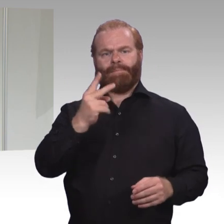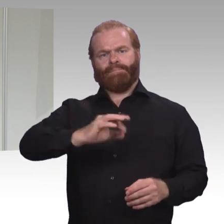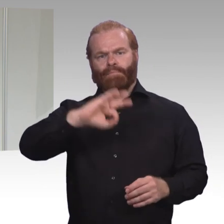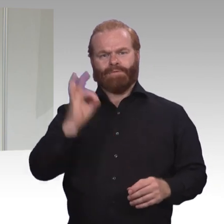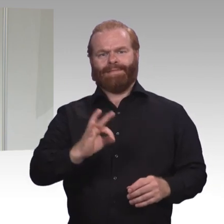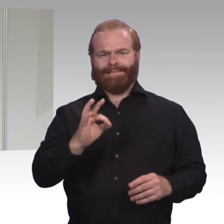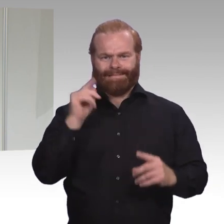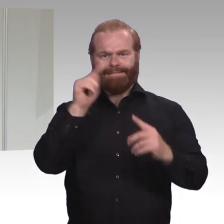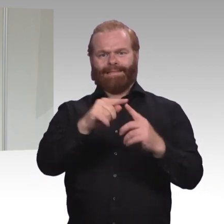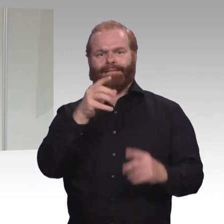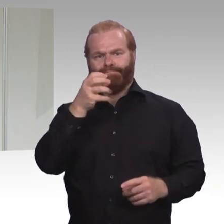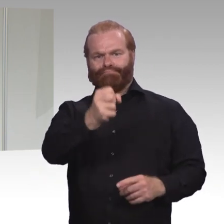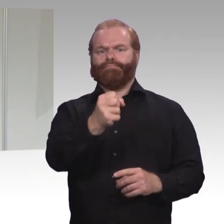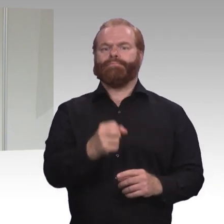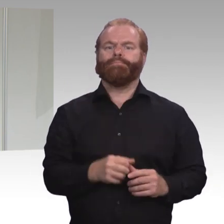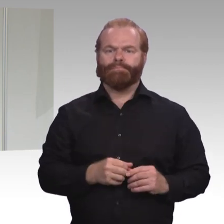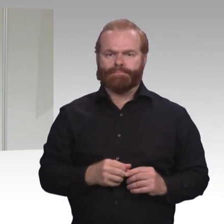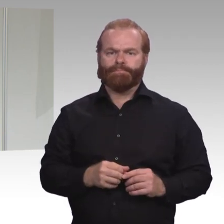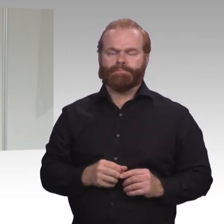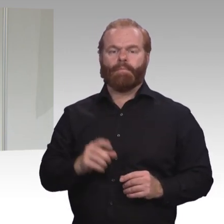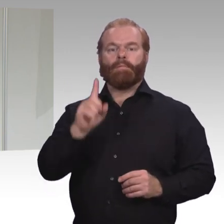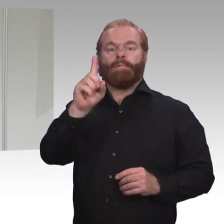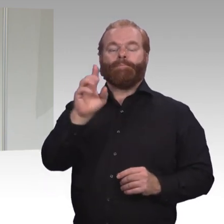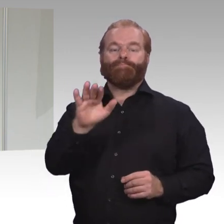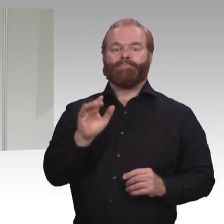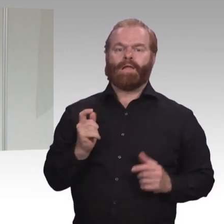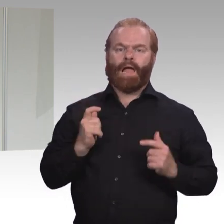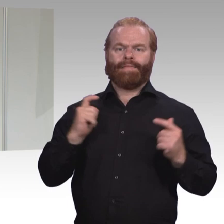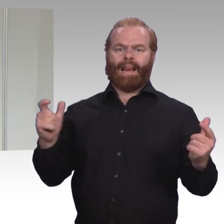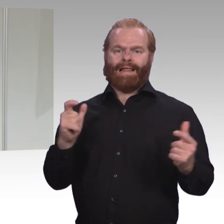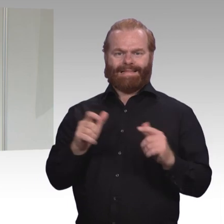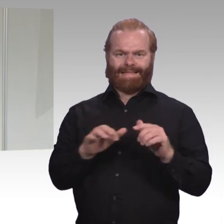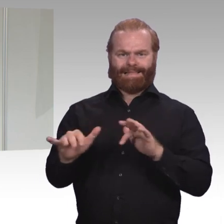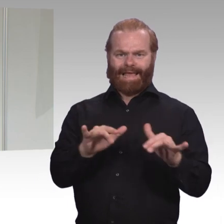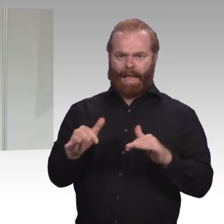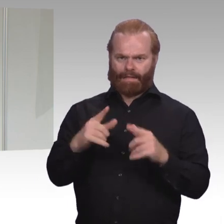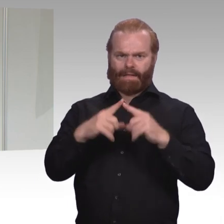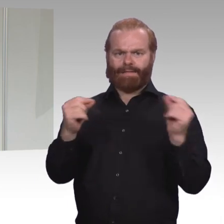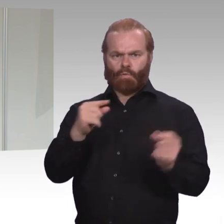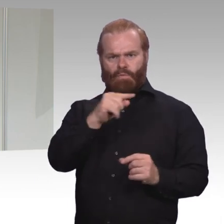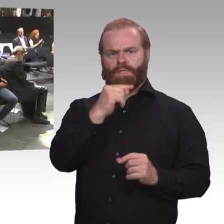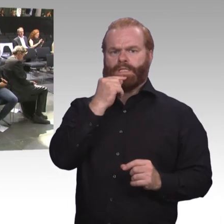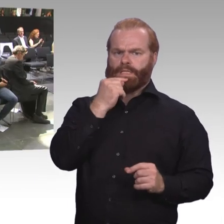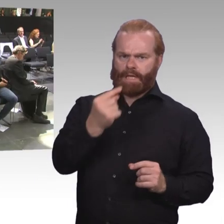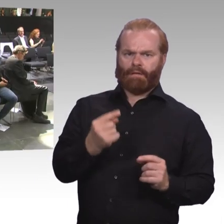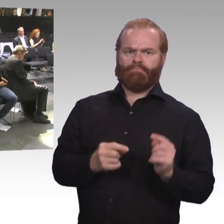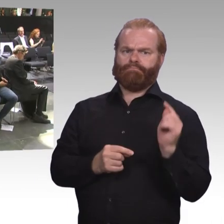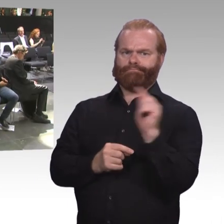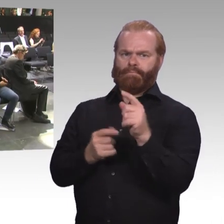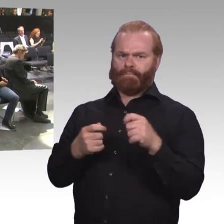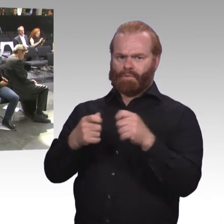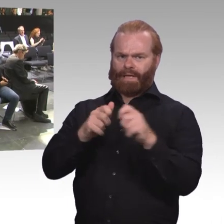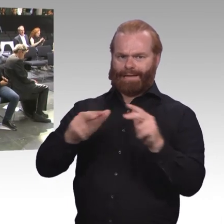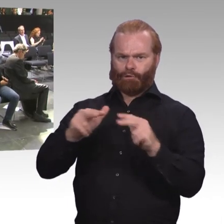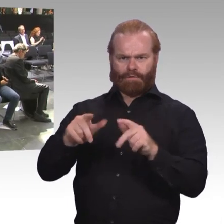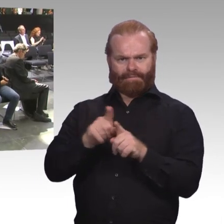der entlarvt nicht nur seinen gering ausgeprägten Intellekt, er stellt Deutschlands Bündnisverlässlichkeit in Frage, und